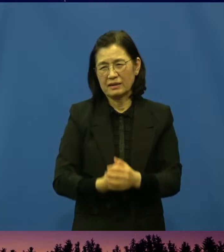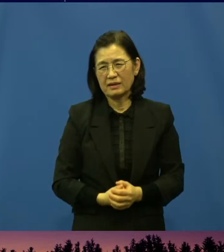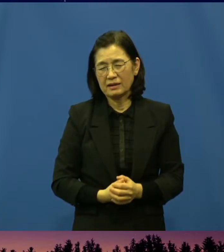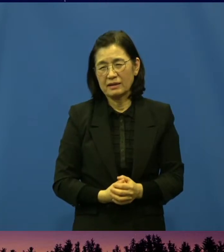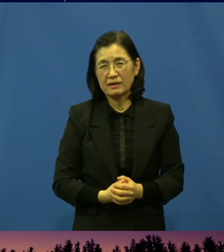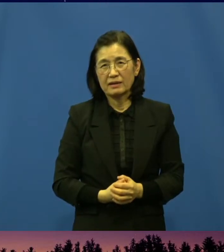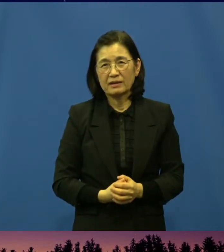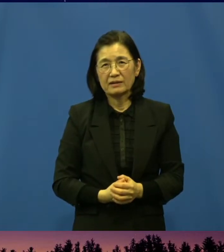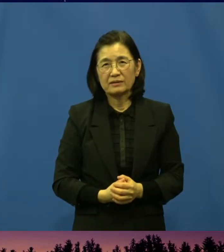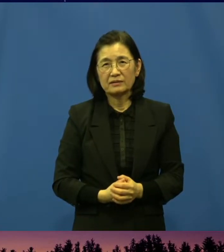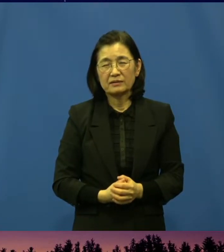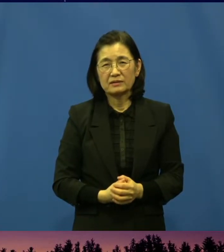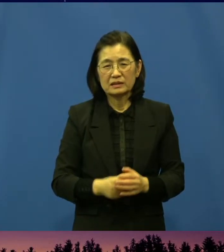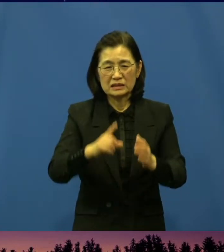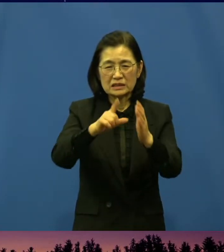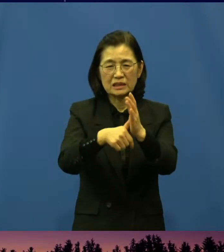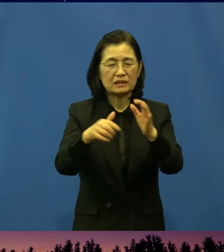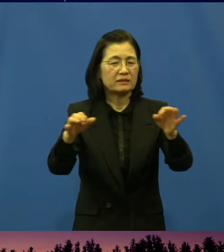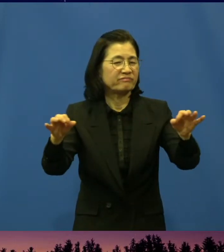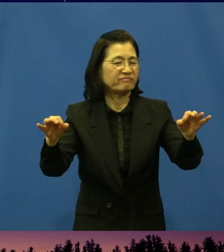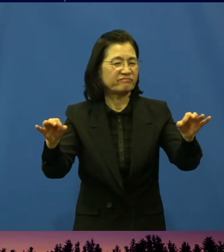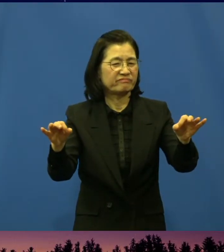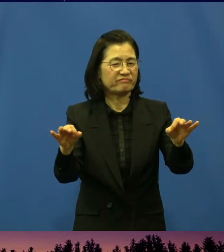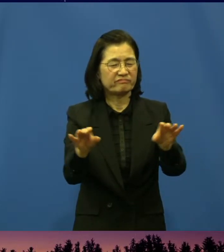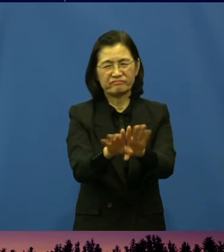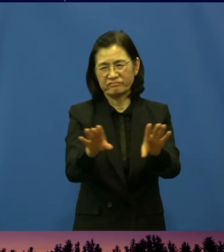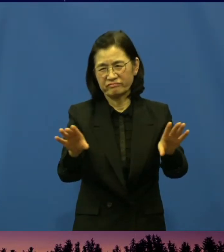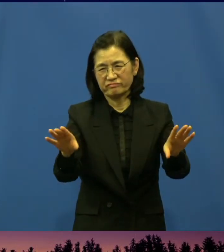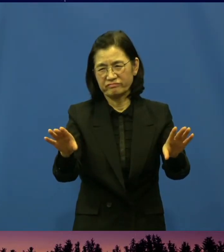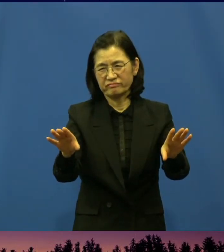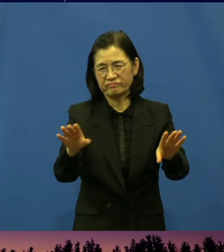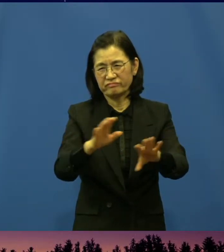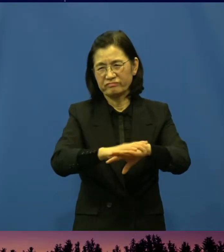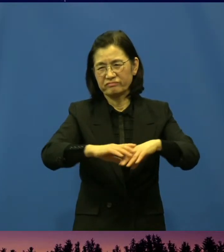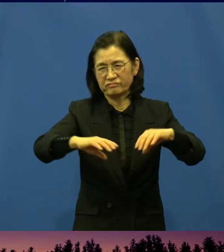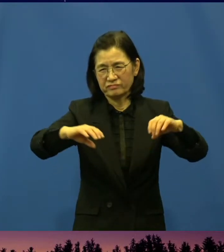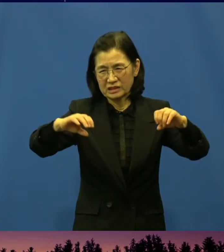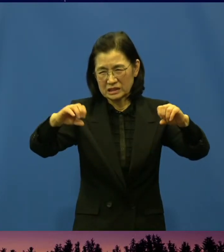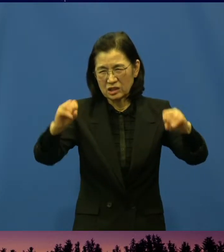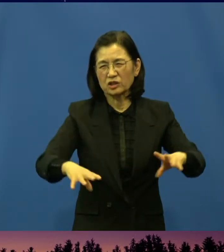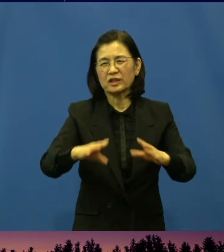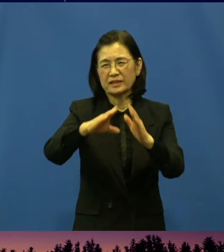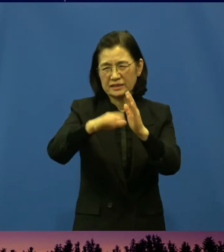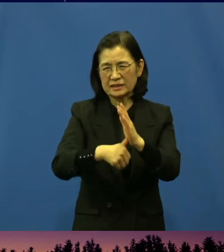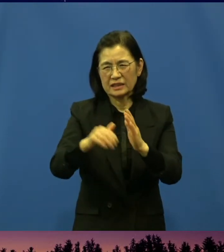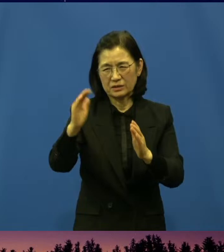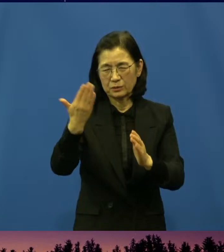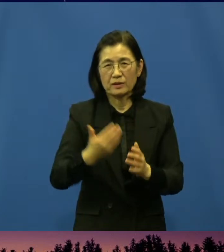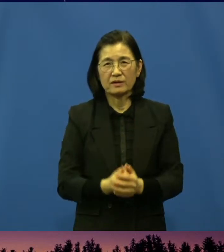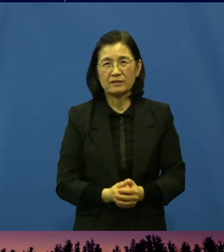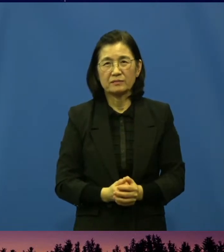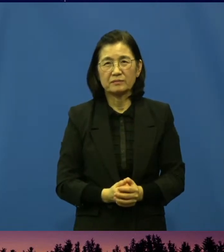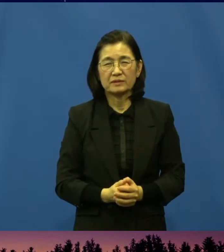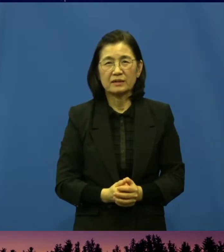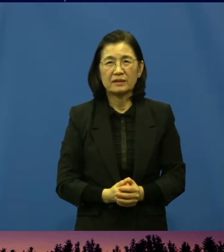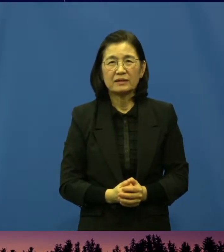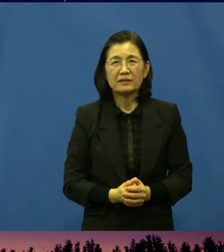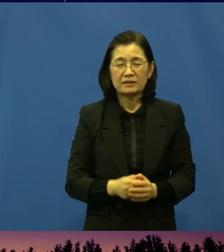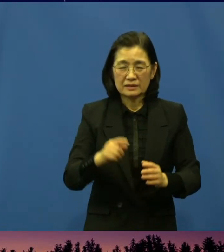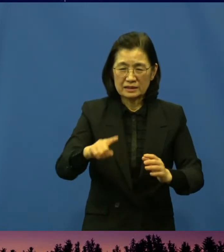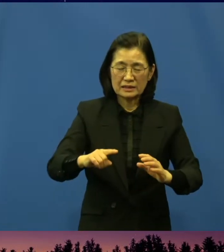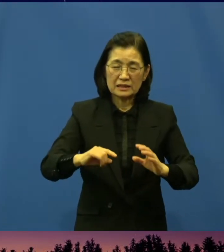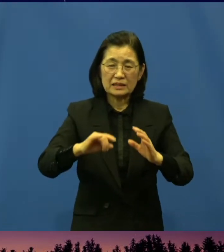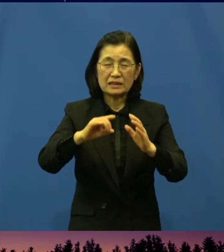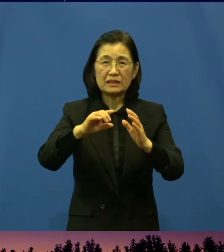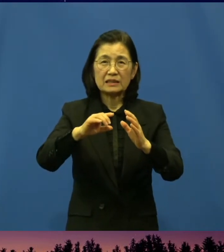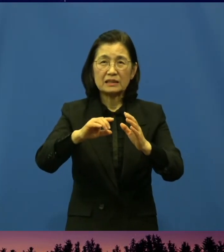보상하죠? 사라진 거예요. 시간이 복구가 안 돼. 여러분, 이 세상의 모든 거는 복구가 돼요. 회복을 시킬